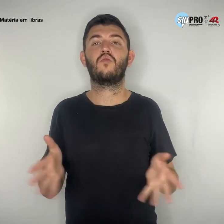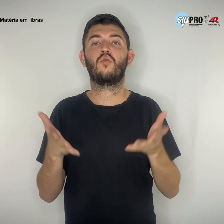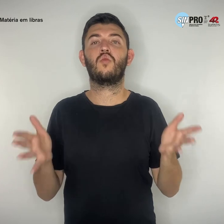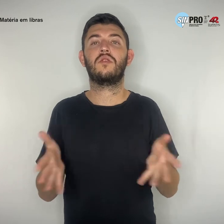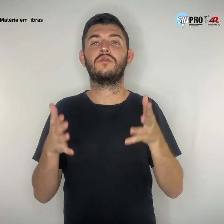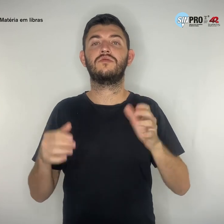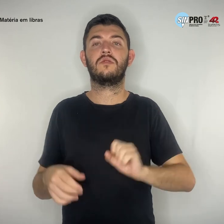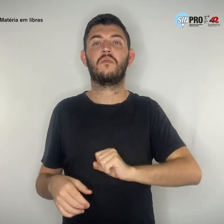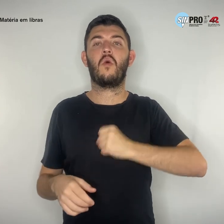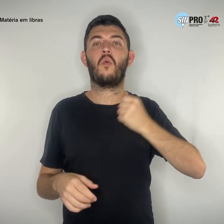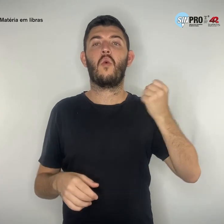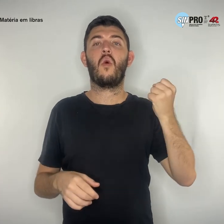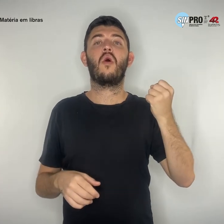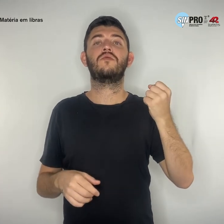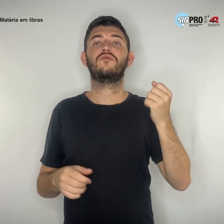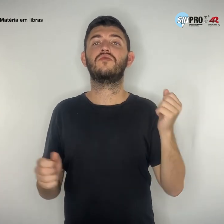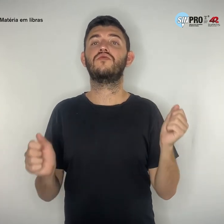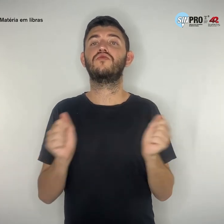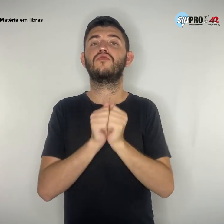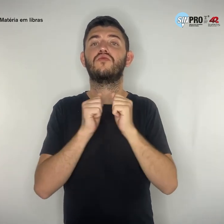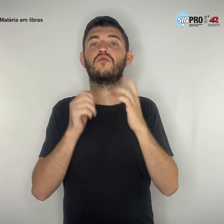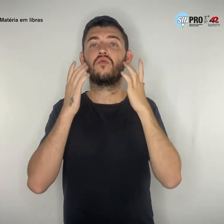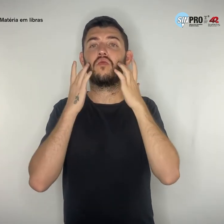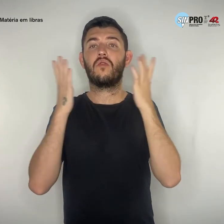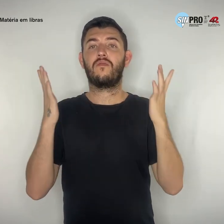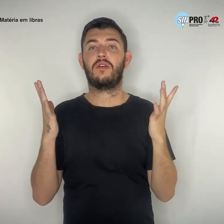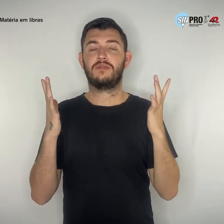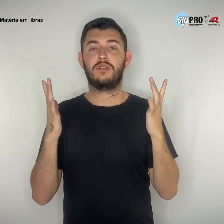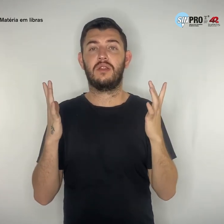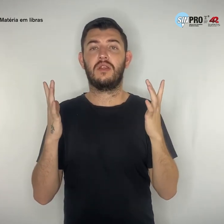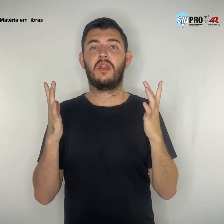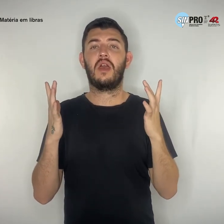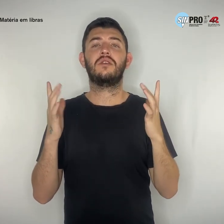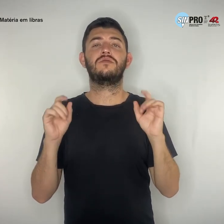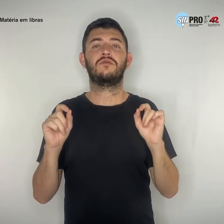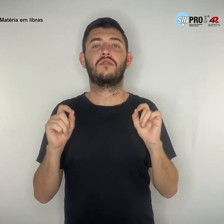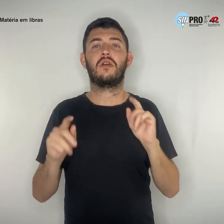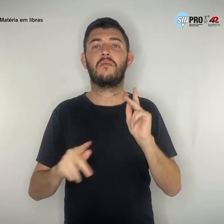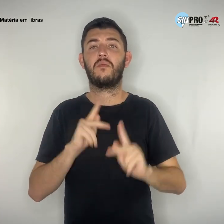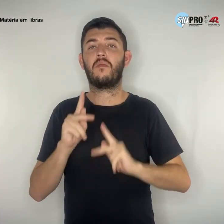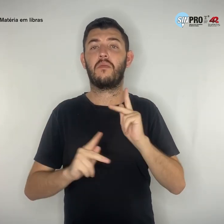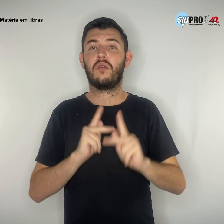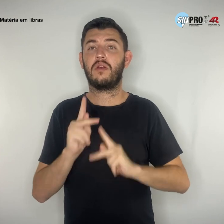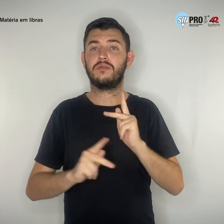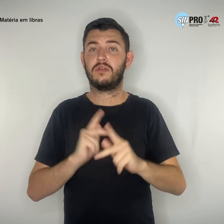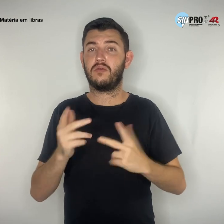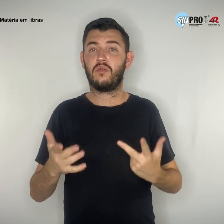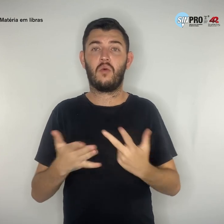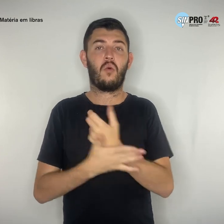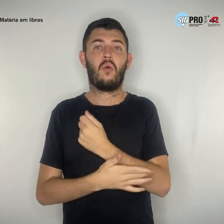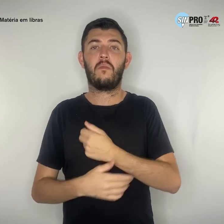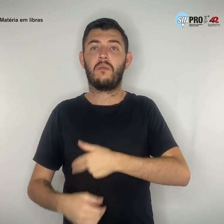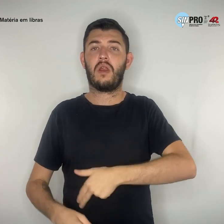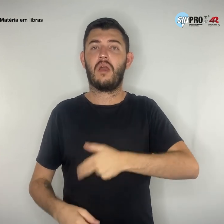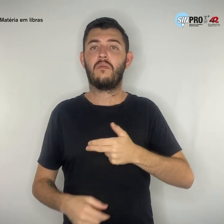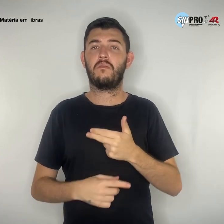ódio, junto com a facilidade de acesso da população a armas de fogo,